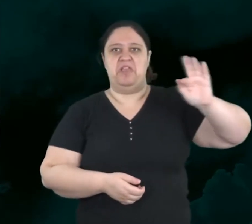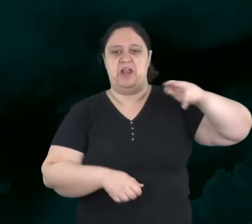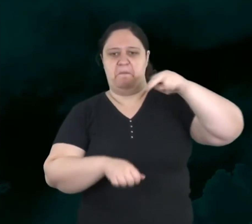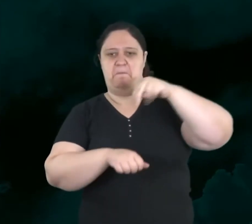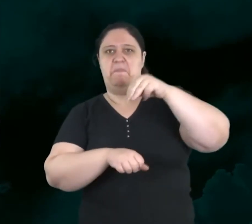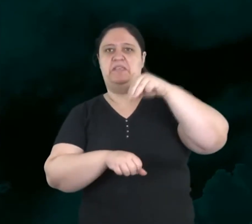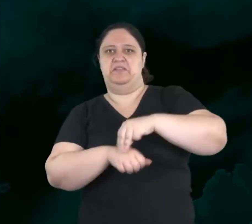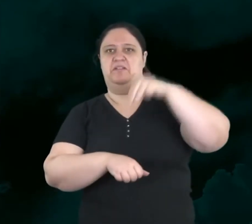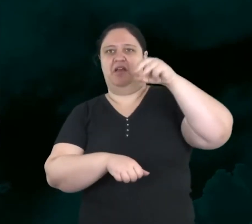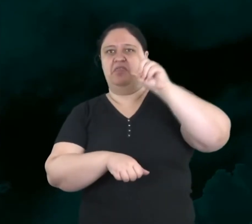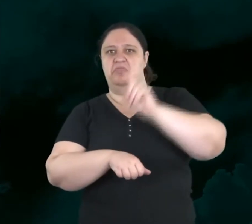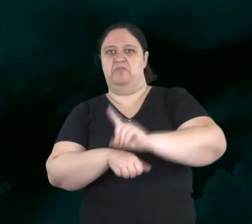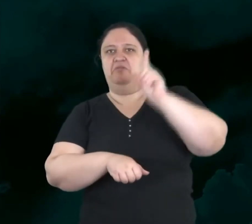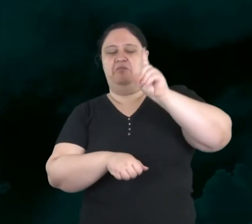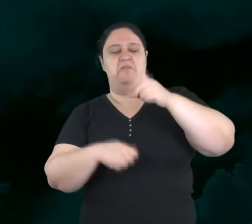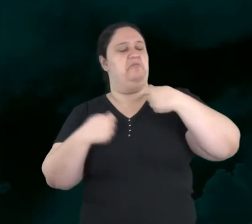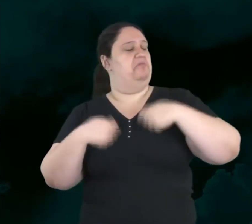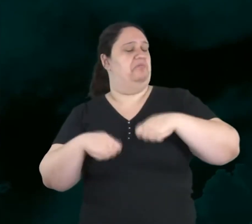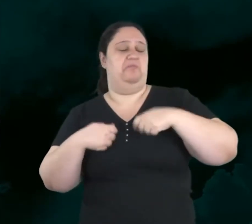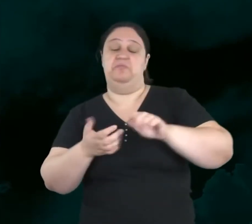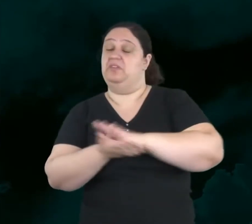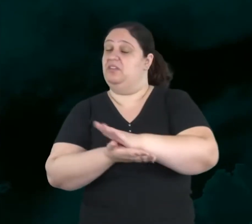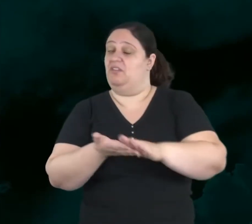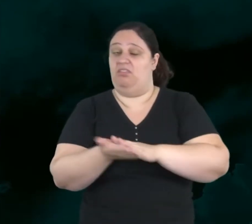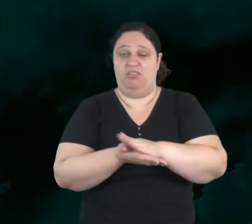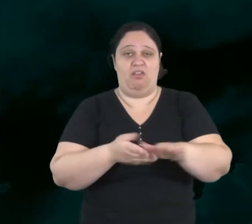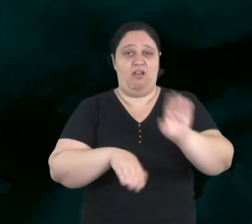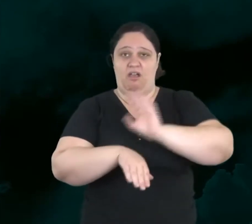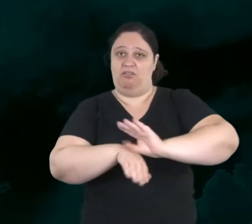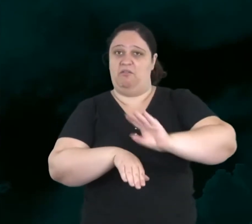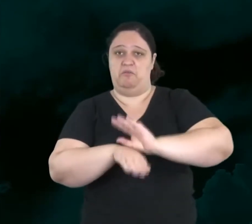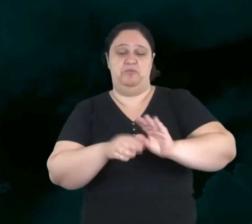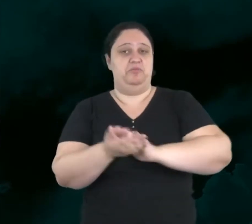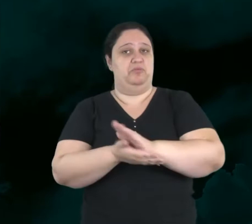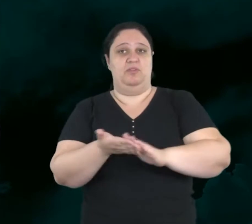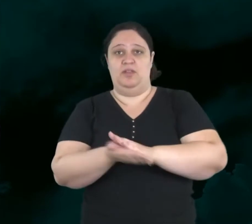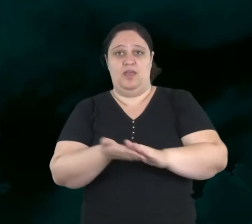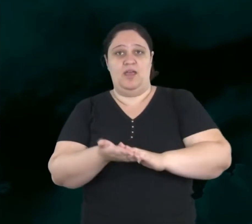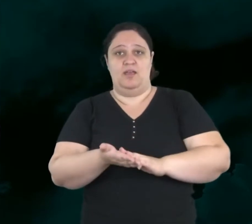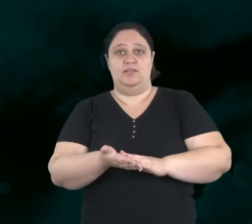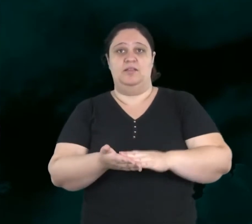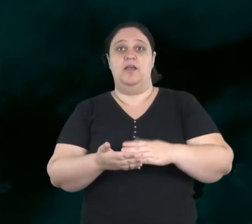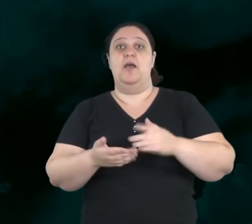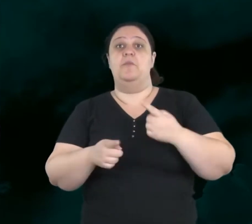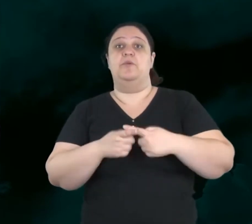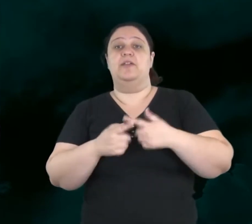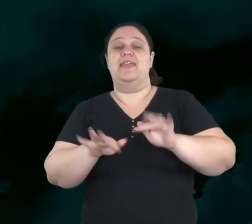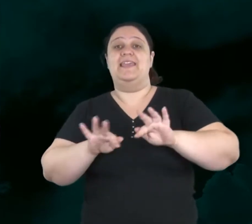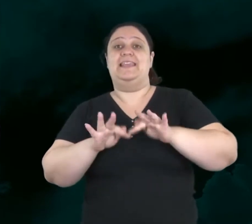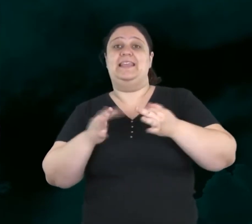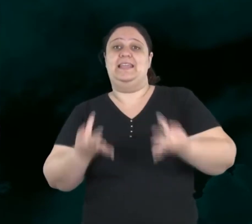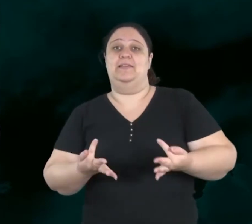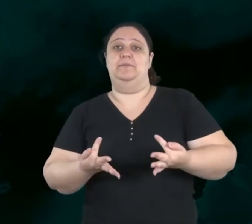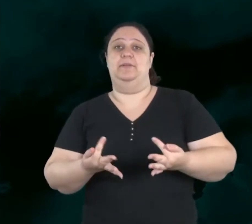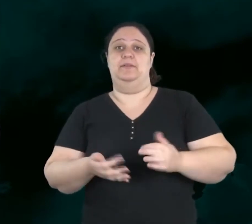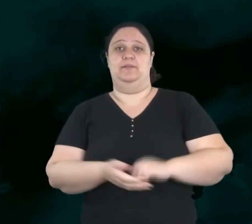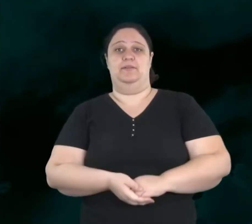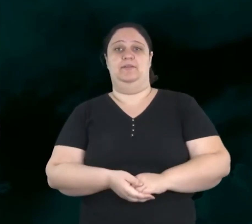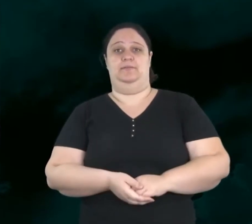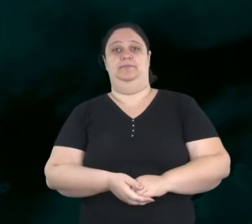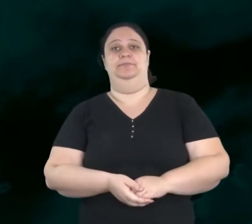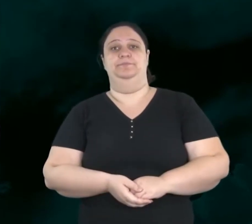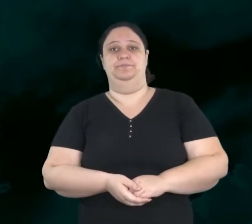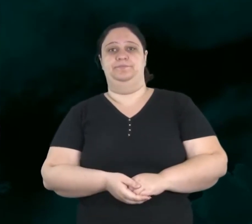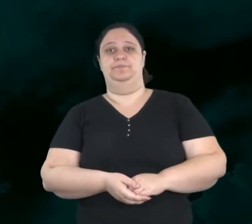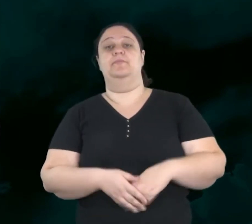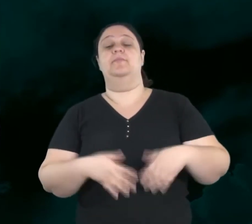fazer cursos para receber a salvação de Deus. A salvação de Deus é simples, acessível a todos.